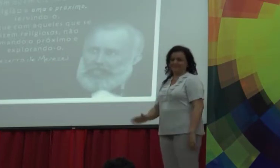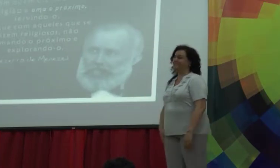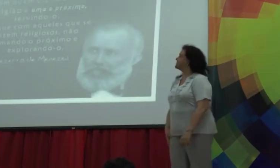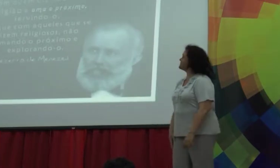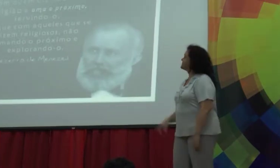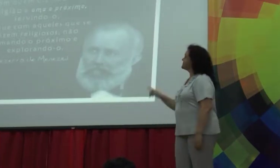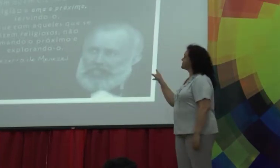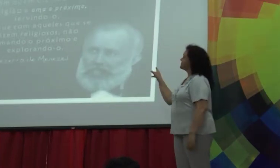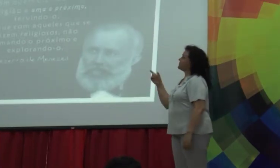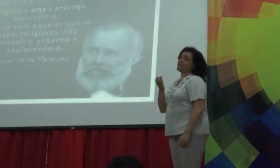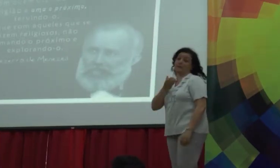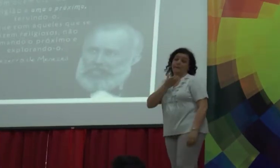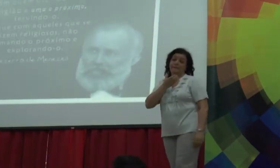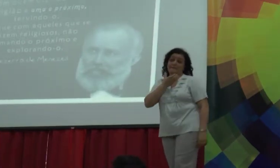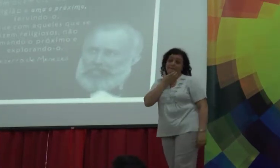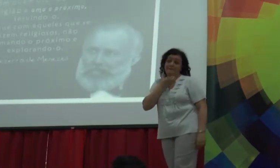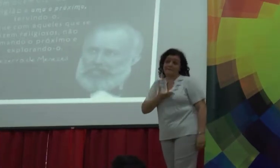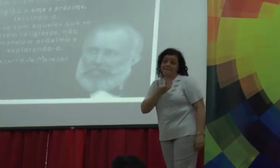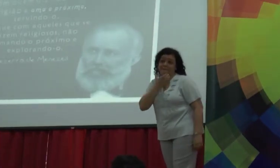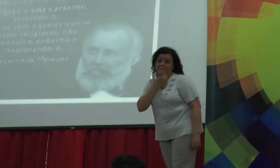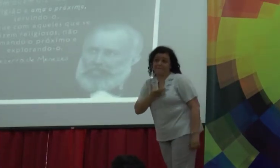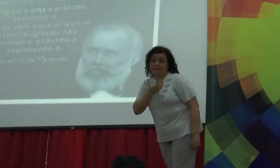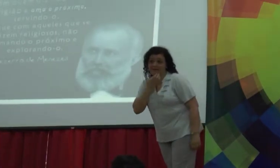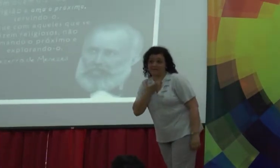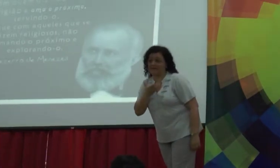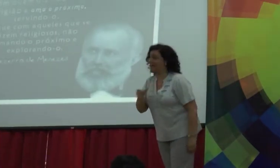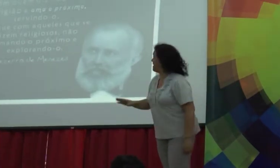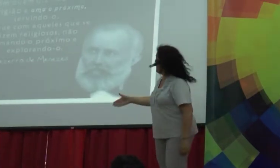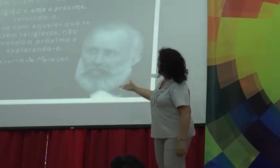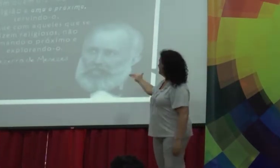Depois eu vou mostrar outra situação aqui.